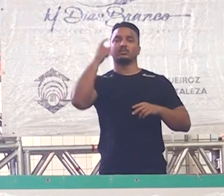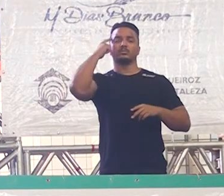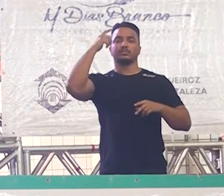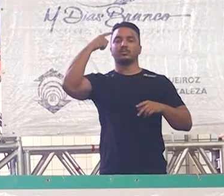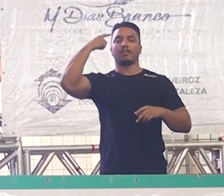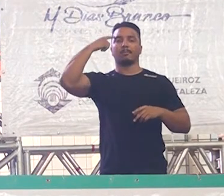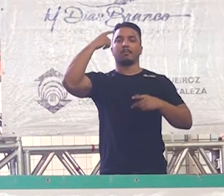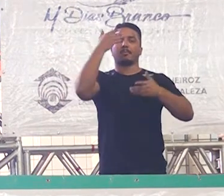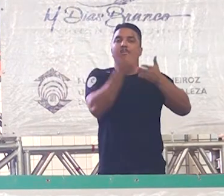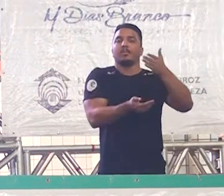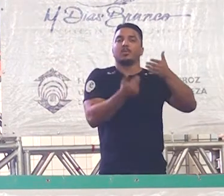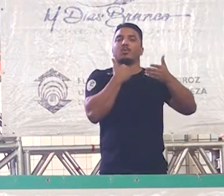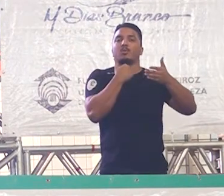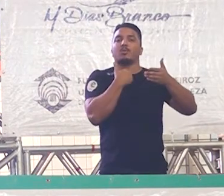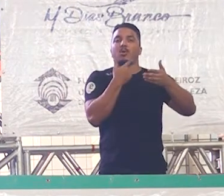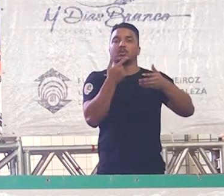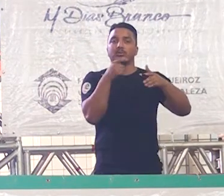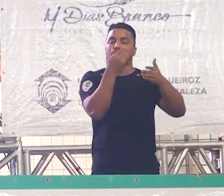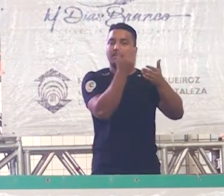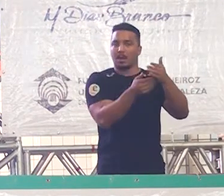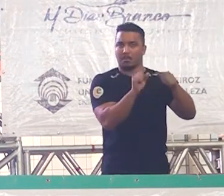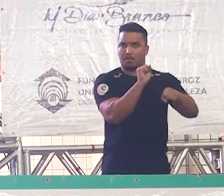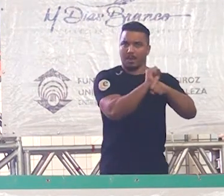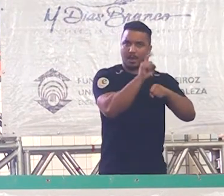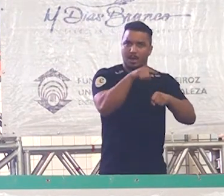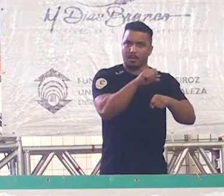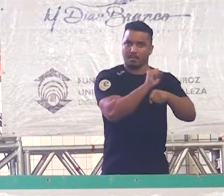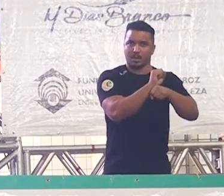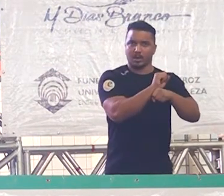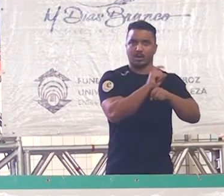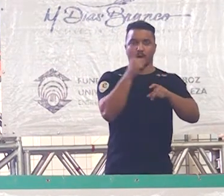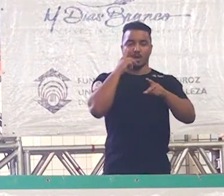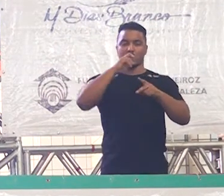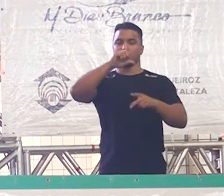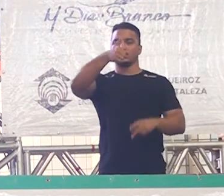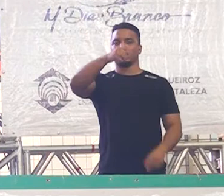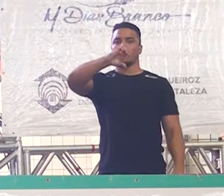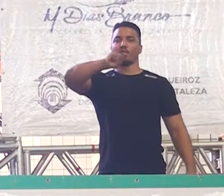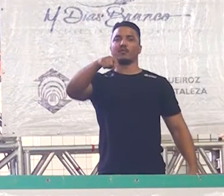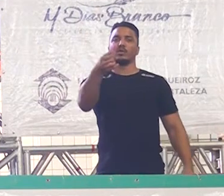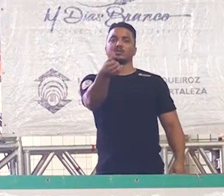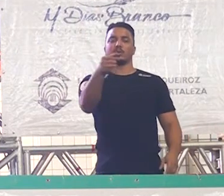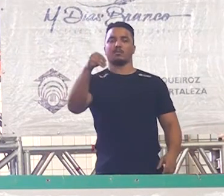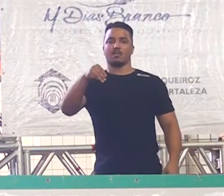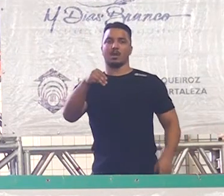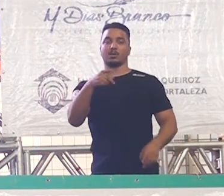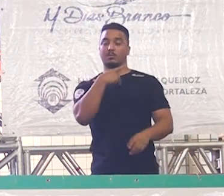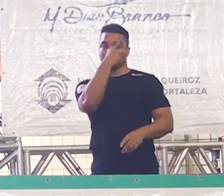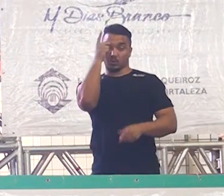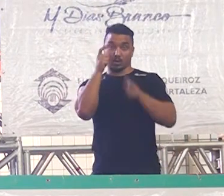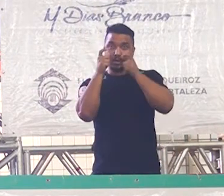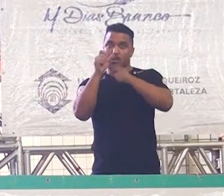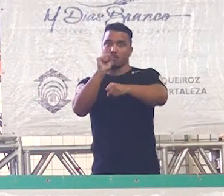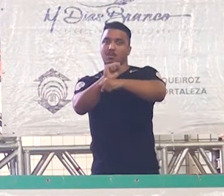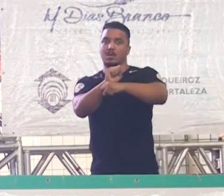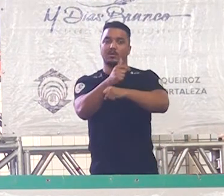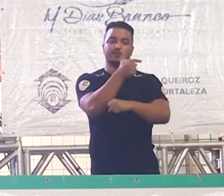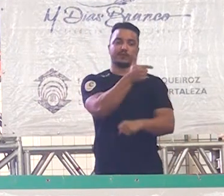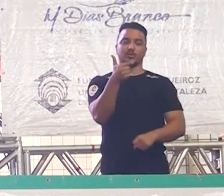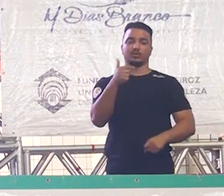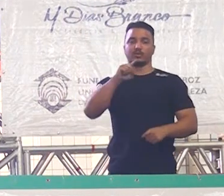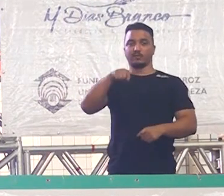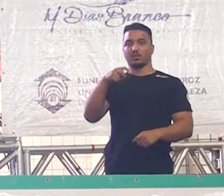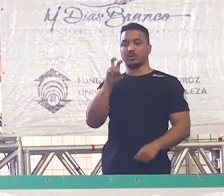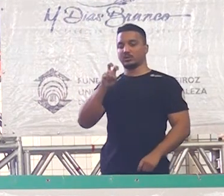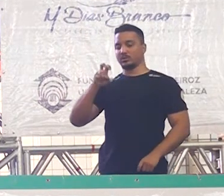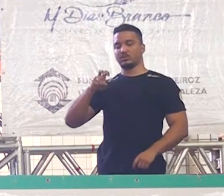distrair, a gente vai pensar que a questão terminou aí. Eu calculei 19,6 metros para o atento parar,